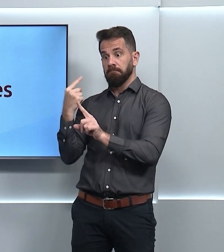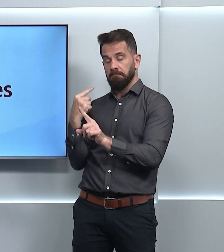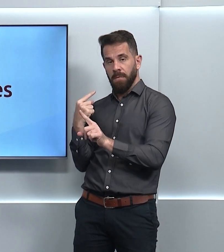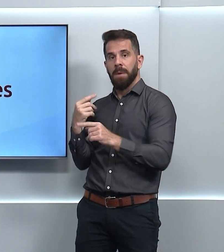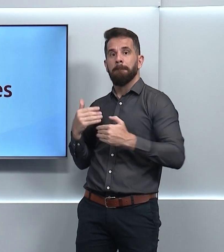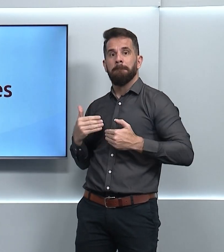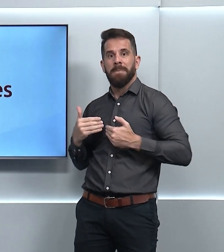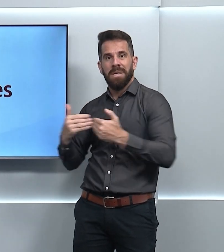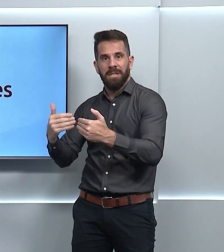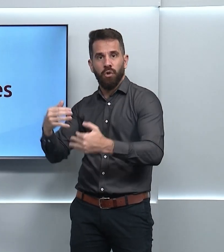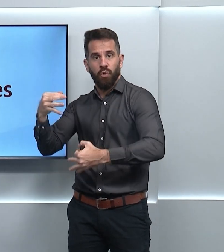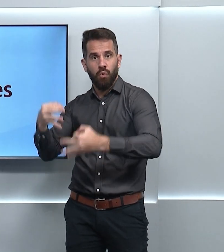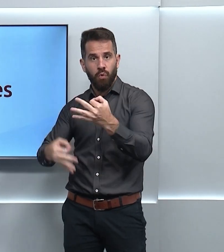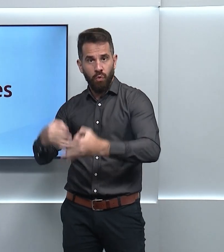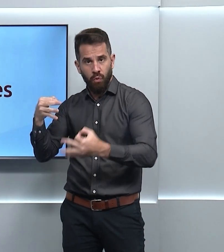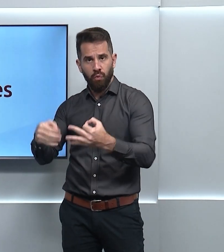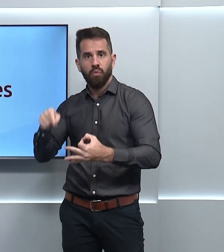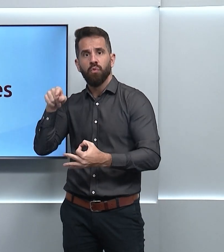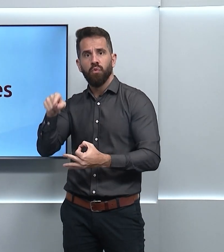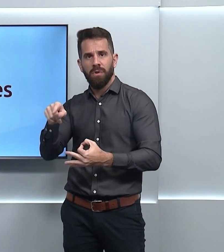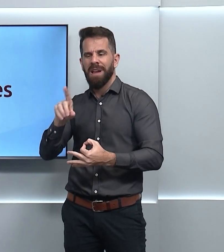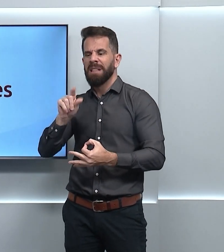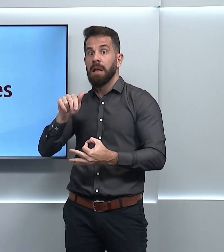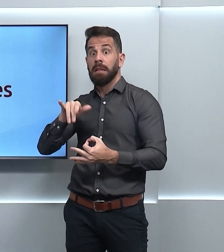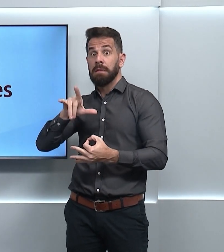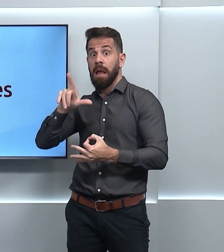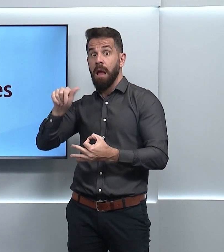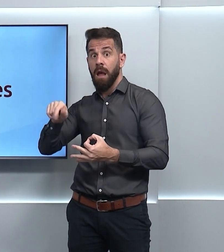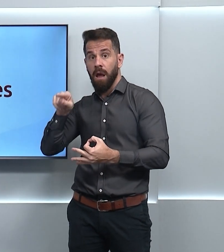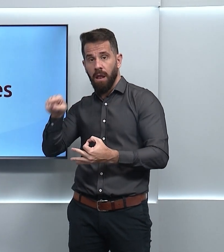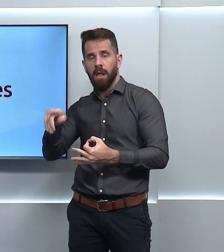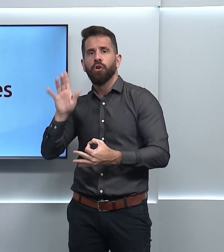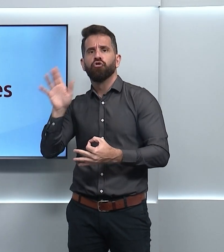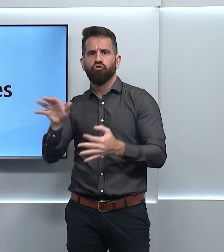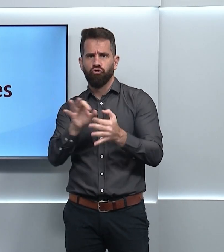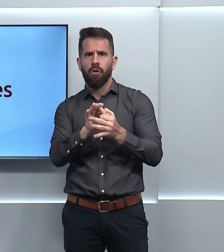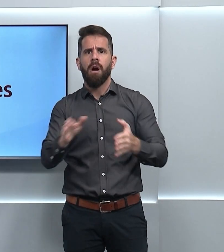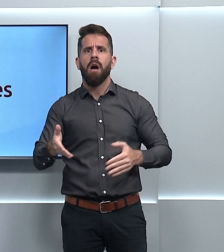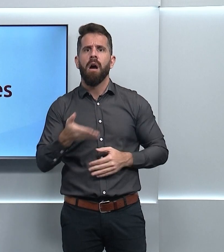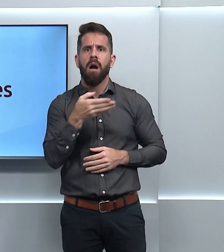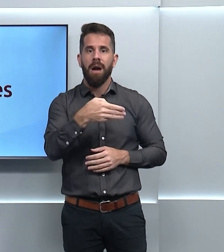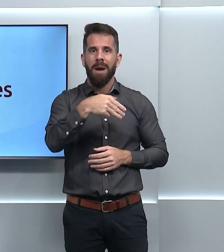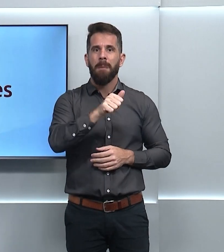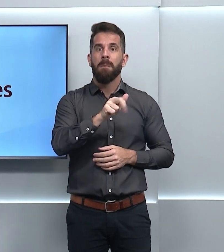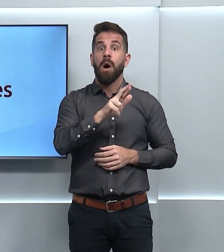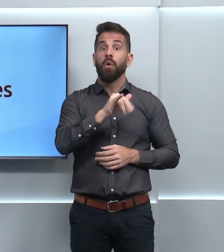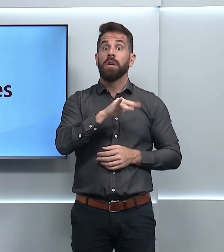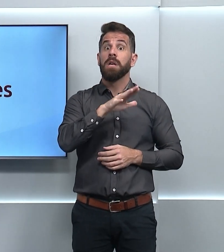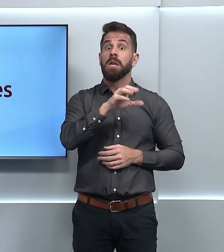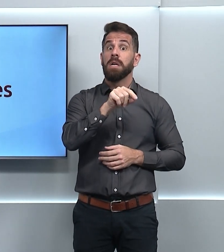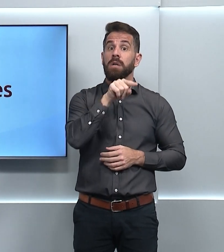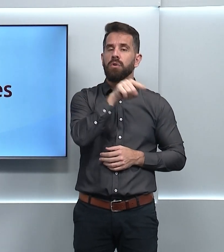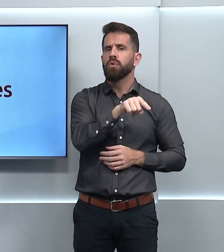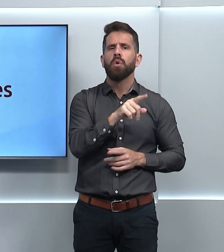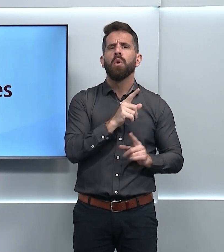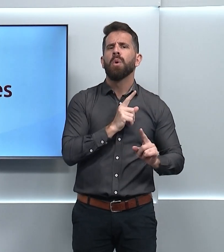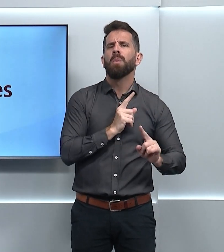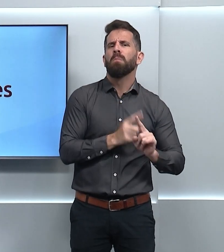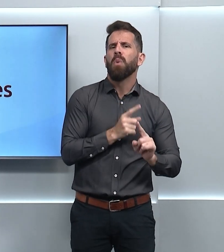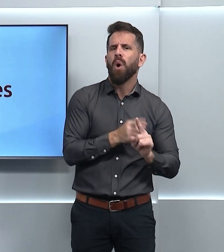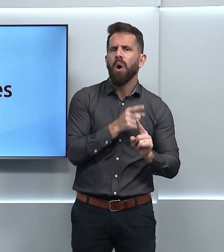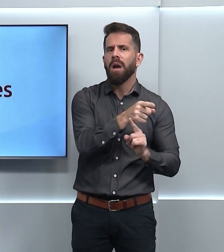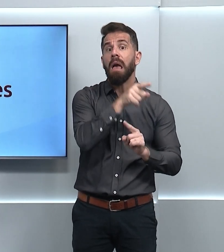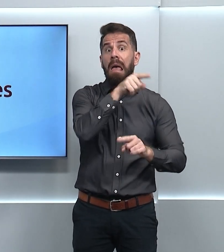uma decisão em que ela concedeu um habeas corpus a Maurício Sampaio, apontado como mandante da morte do radialista Valério Luiz.